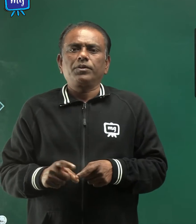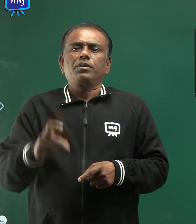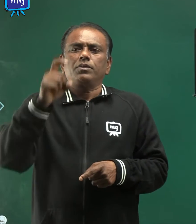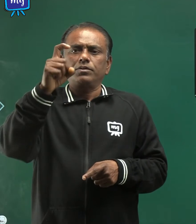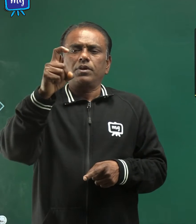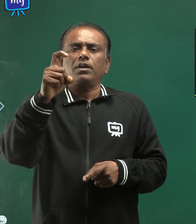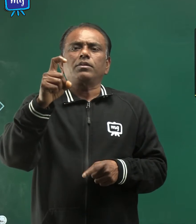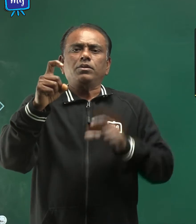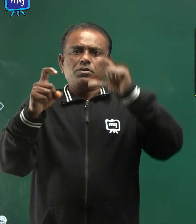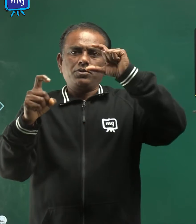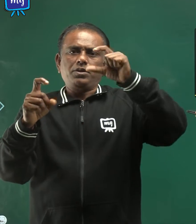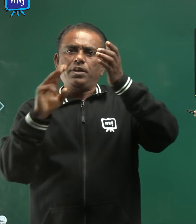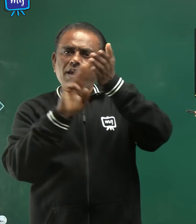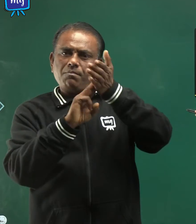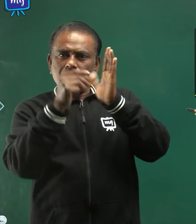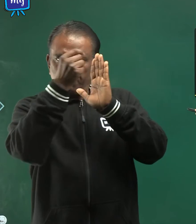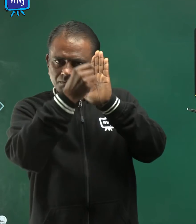7 सेमी दिया है।